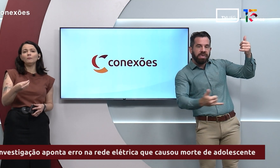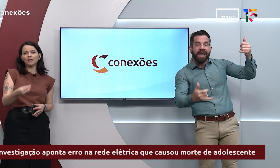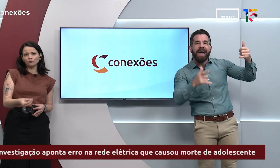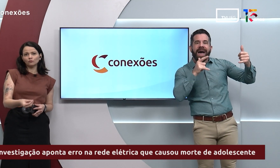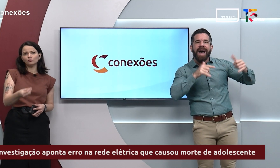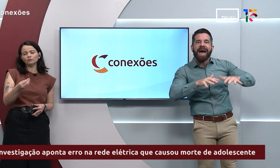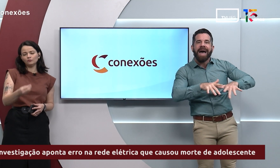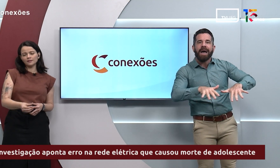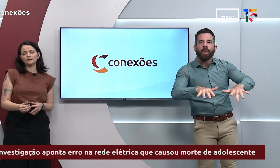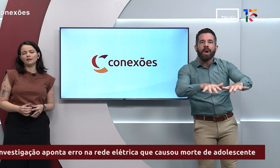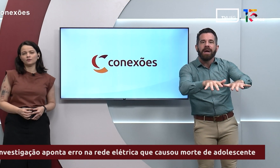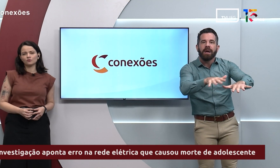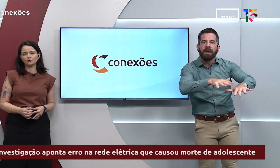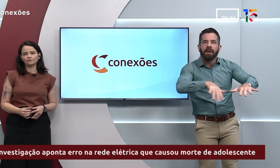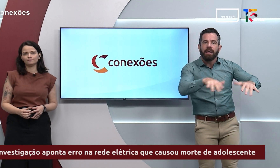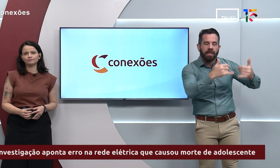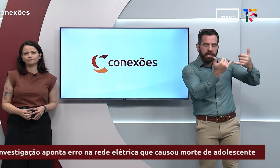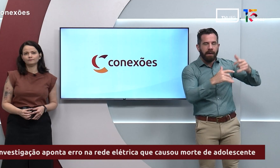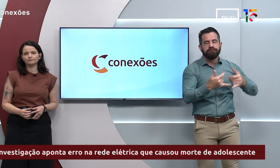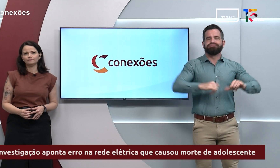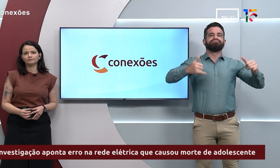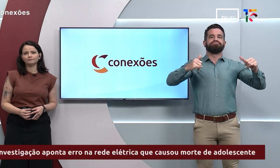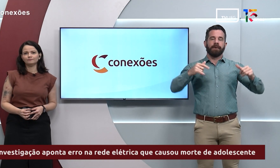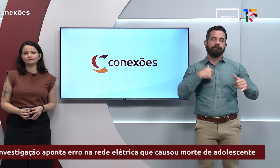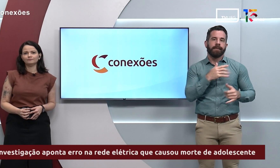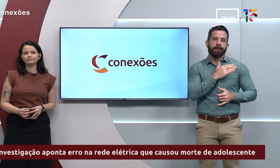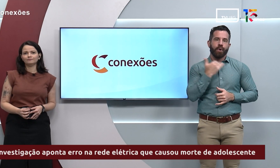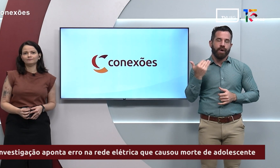no momento do acidente.